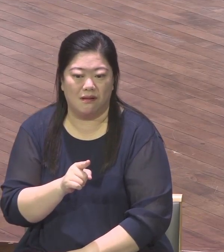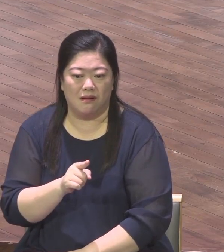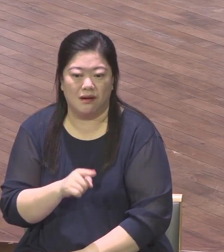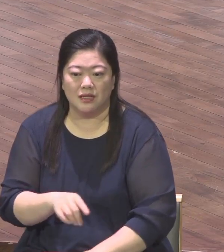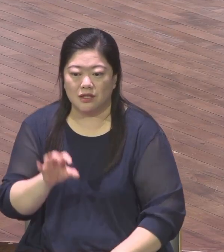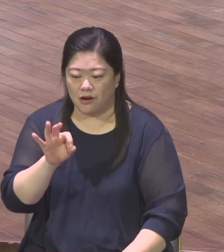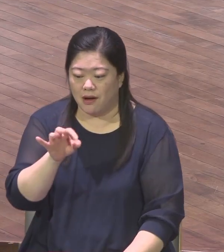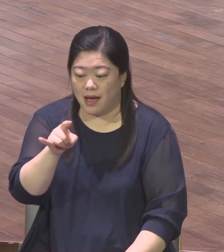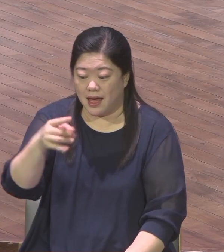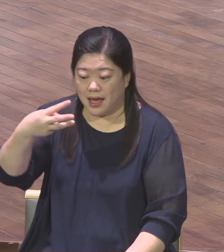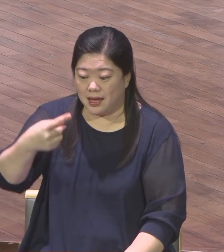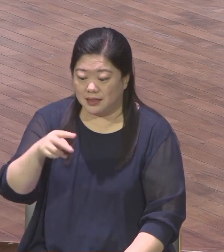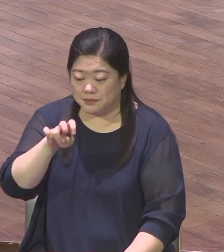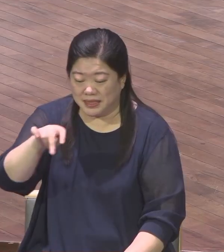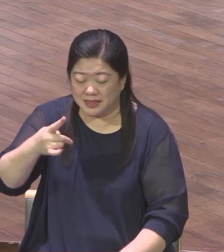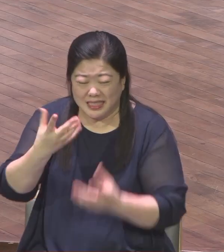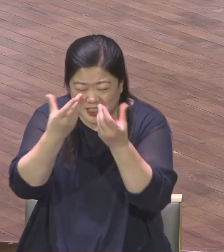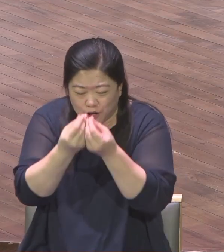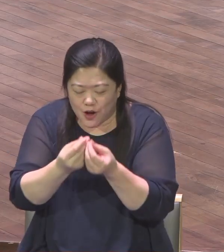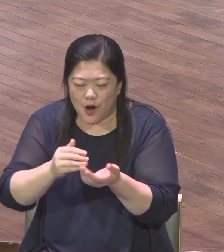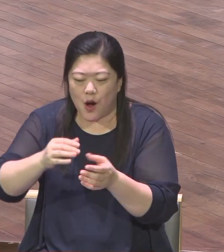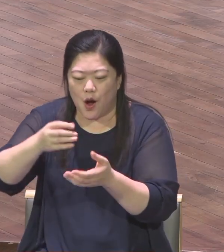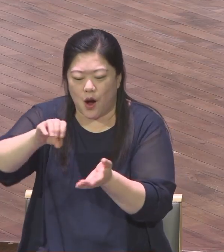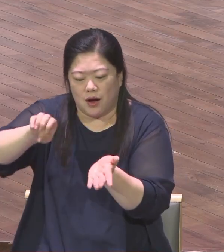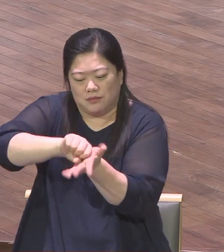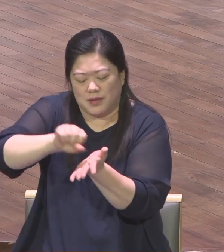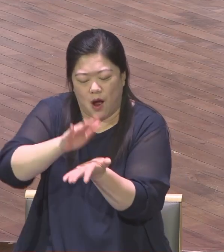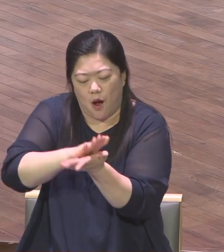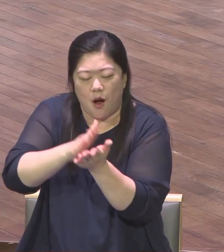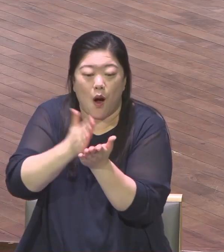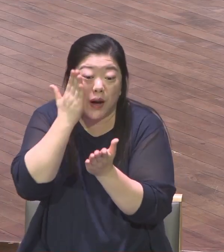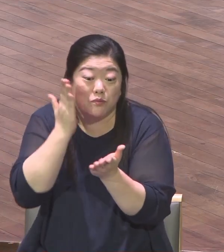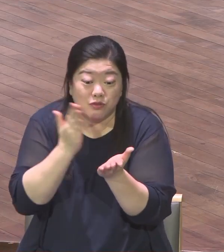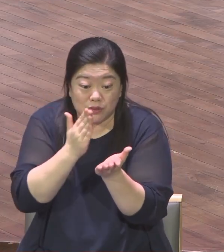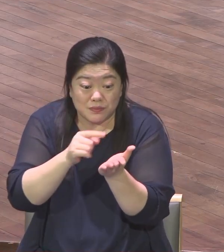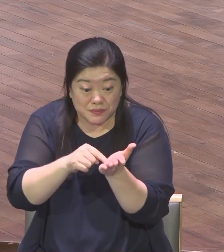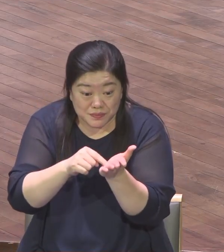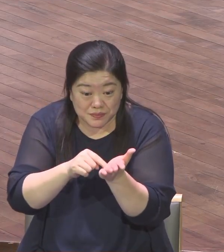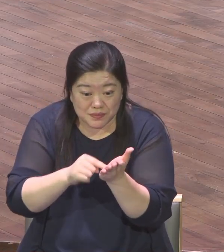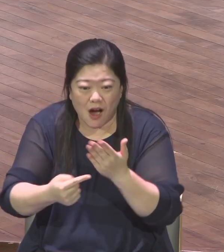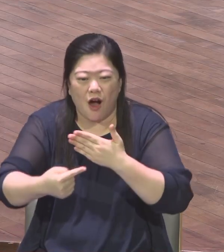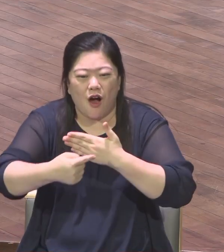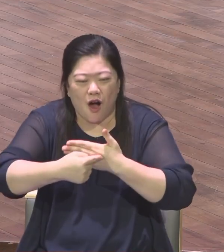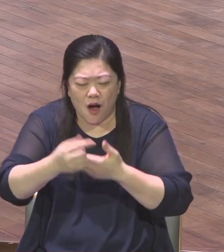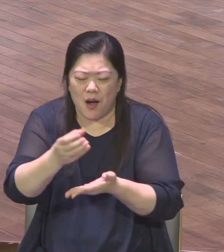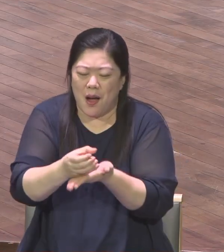자체의 성분을 걸기 때문에 이 마케팅부가 없어요.